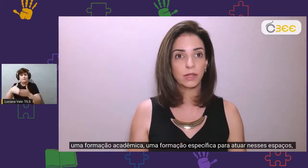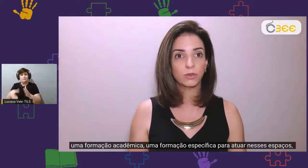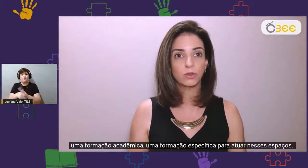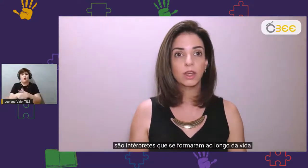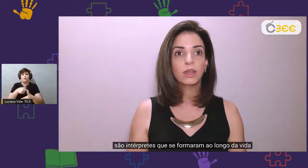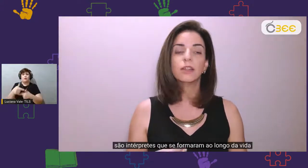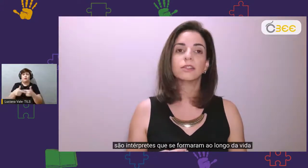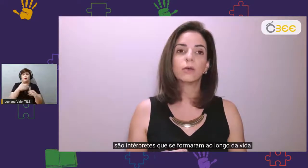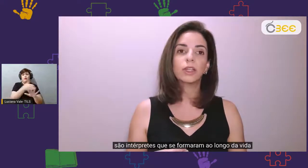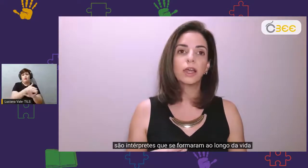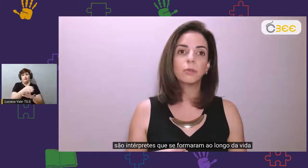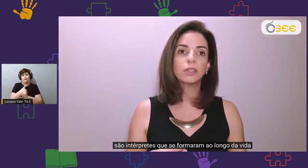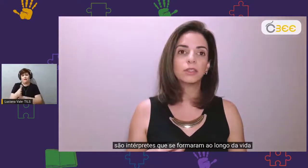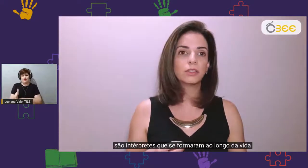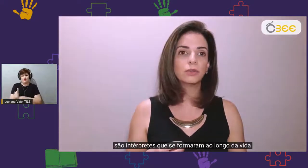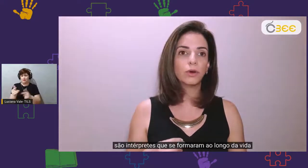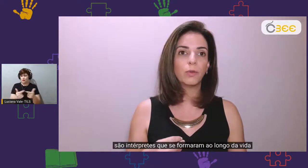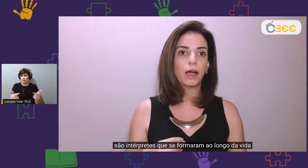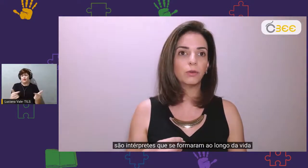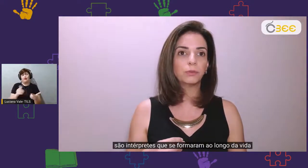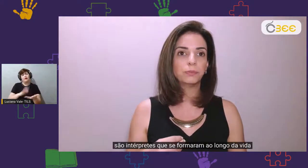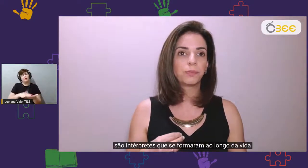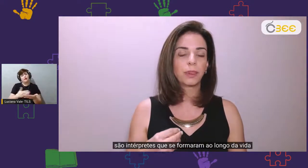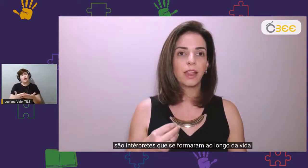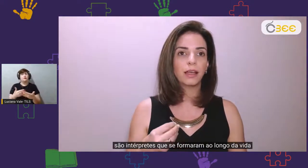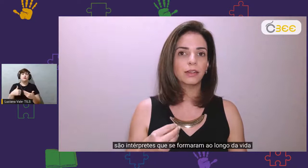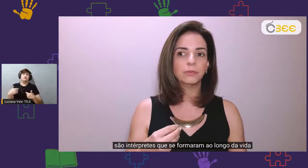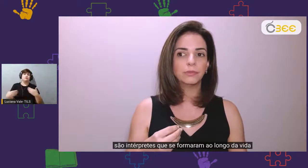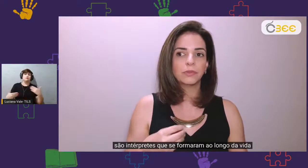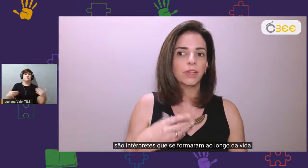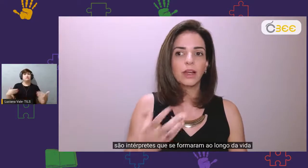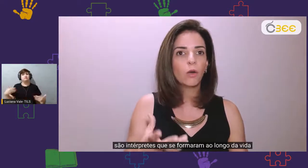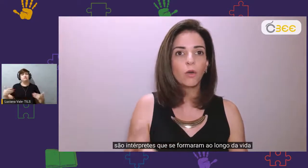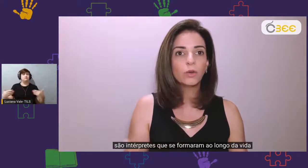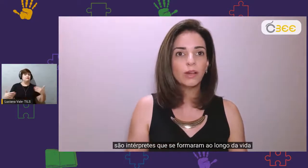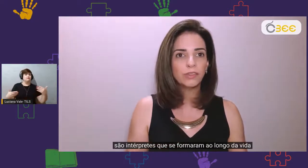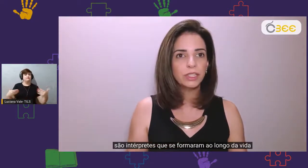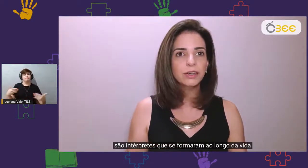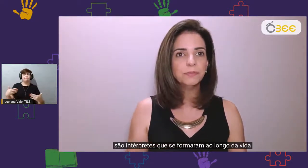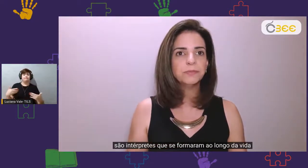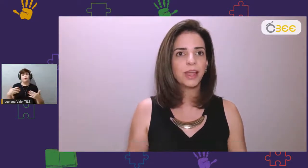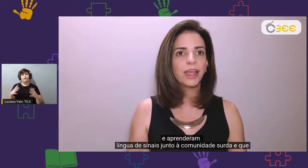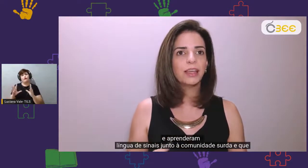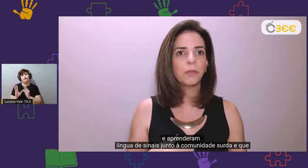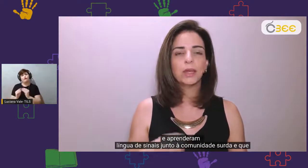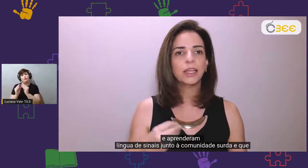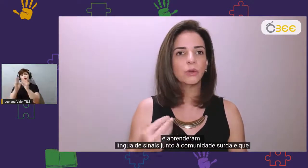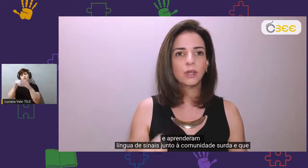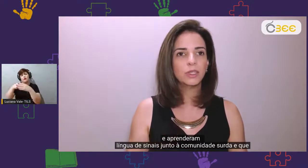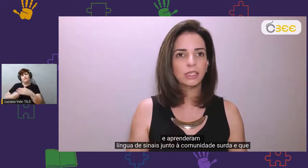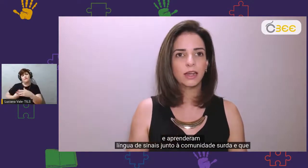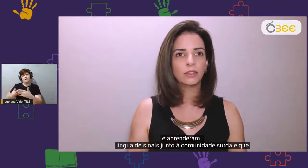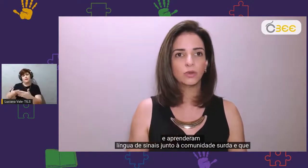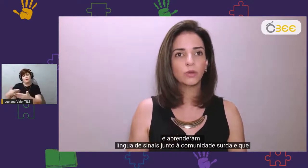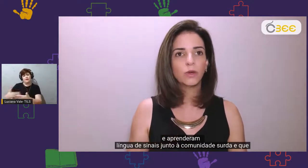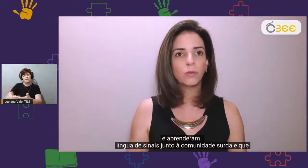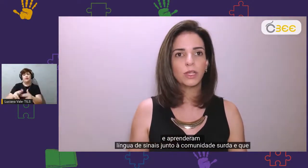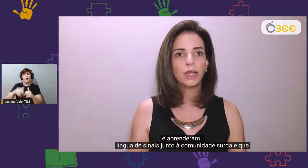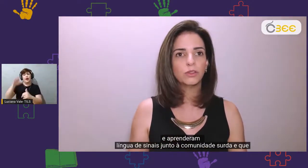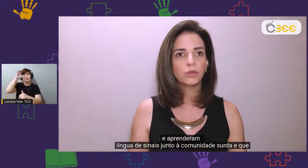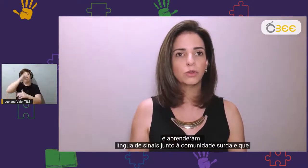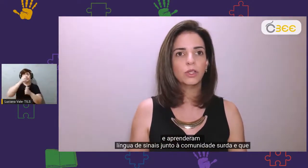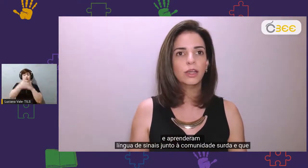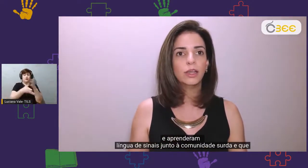nesses espaços. São intérpretes que se formaram ao longo da vida, né, e aprenderam língua de sinais junto